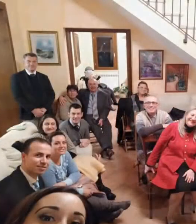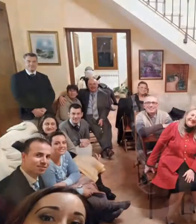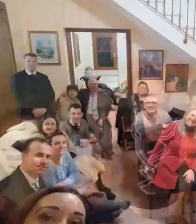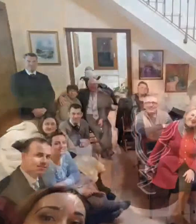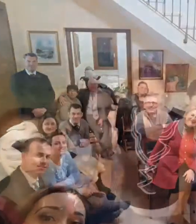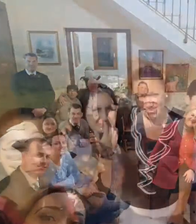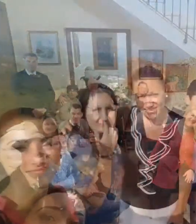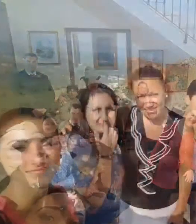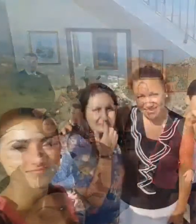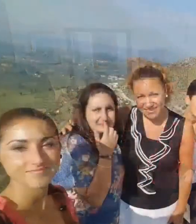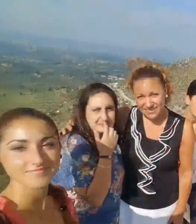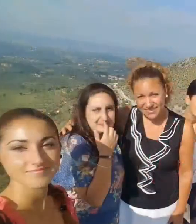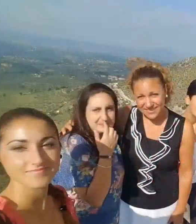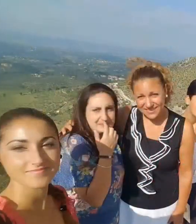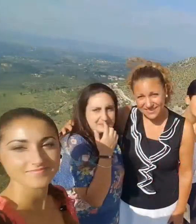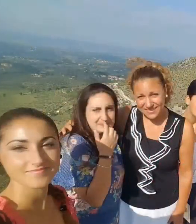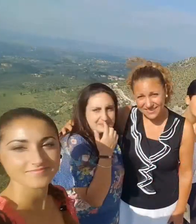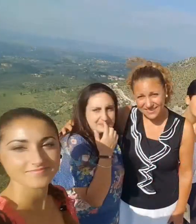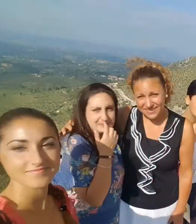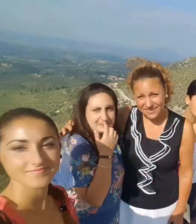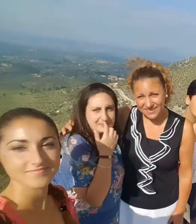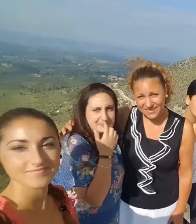lo vedrai